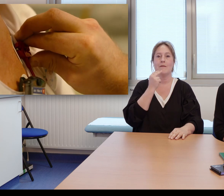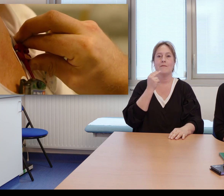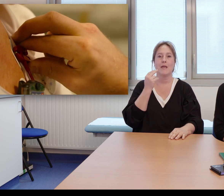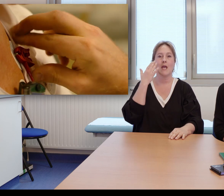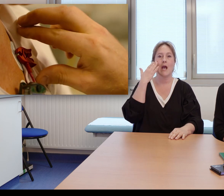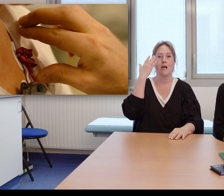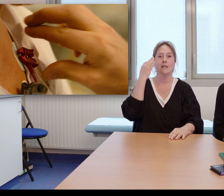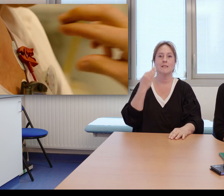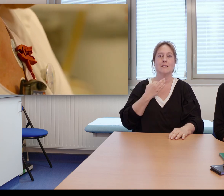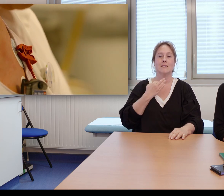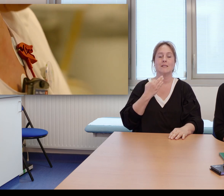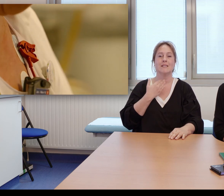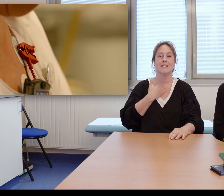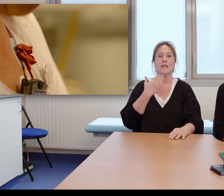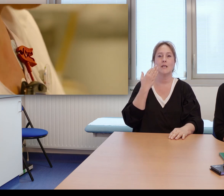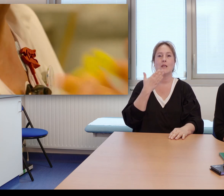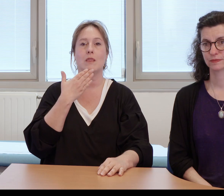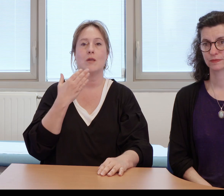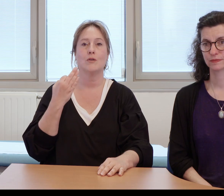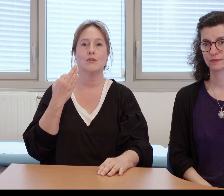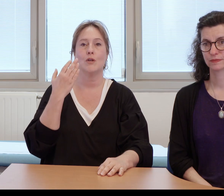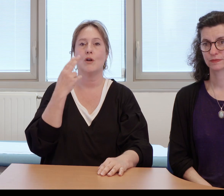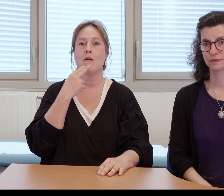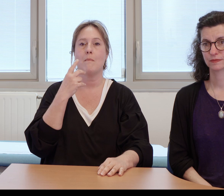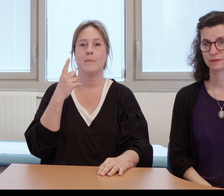Avec un stéthoscope,